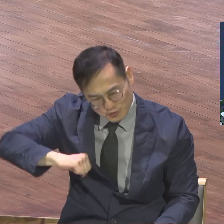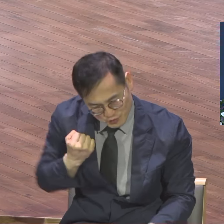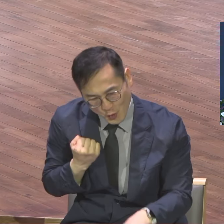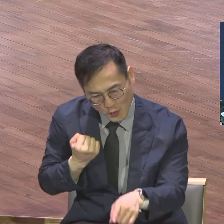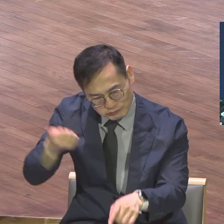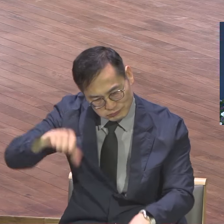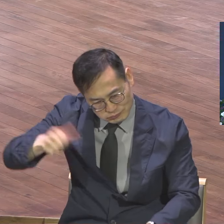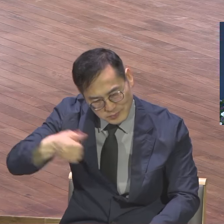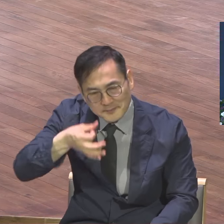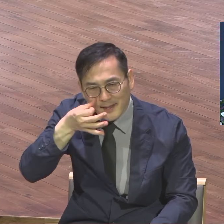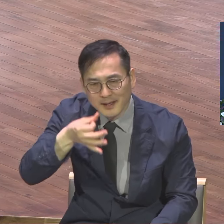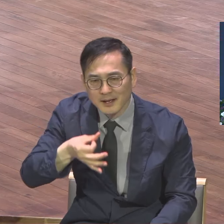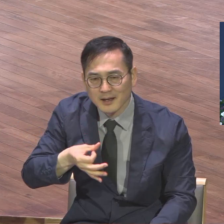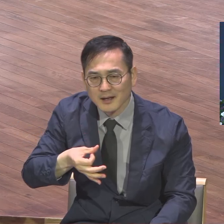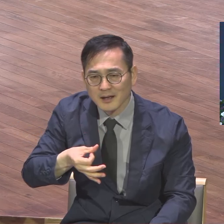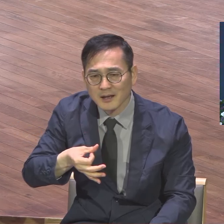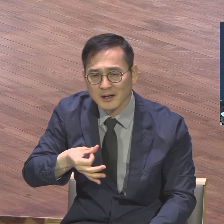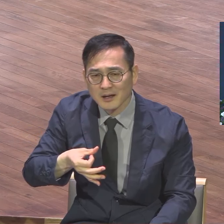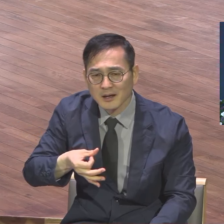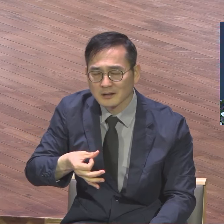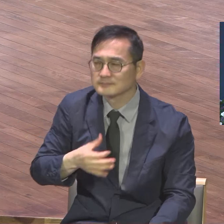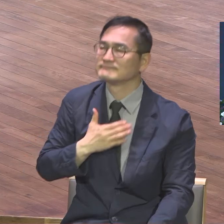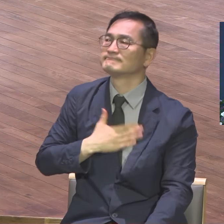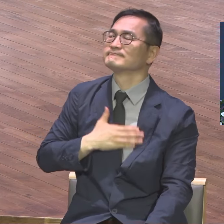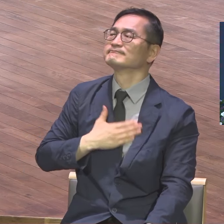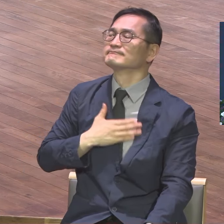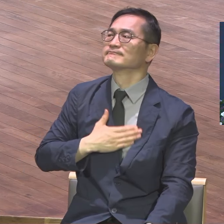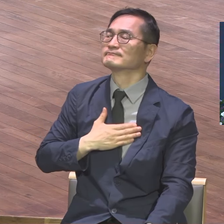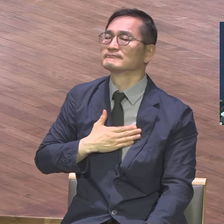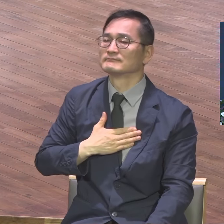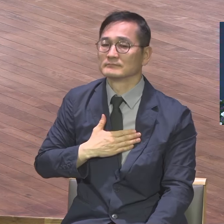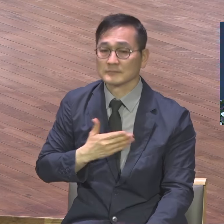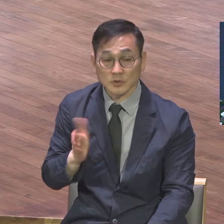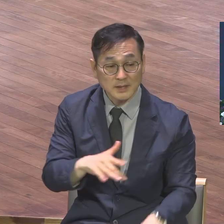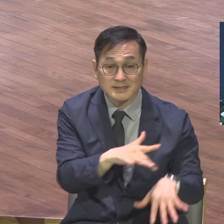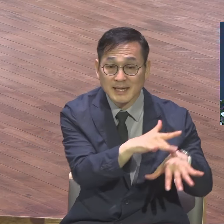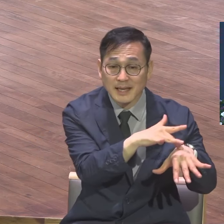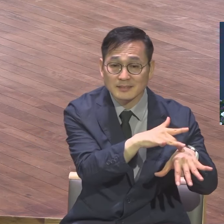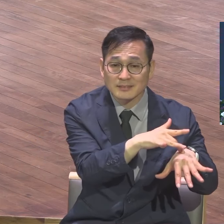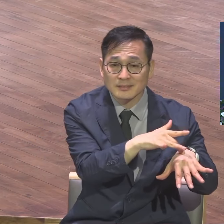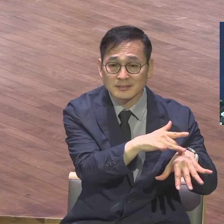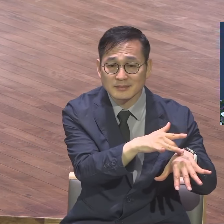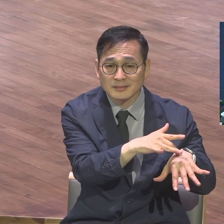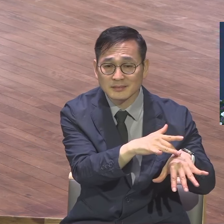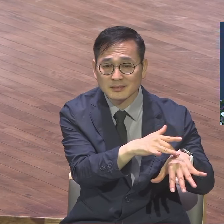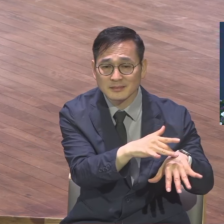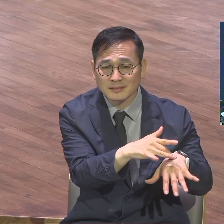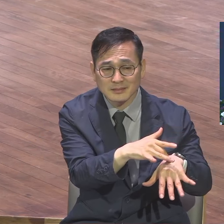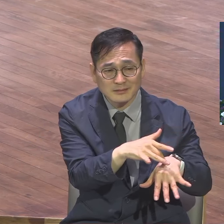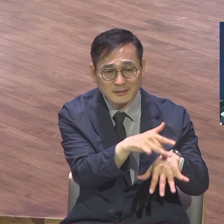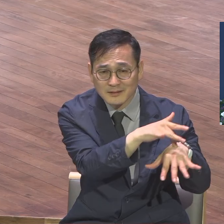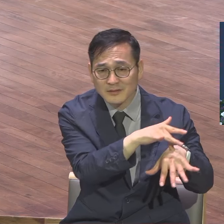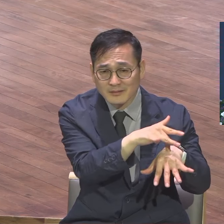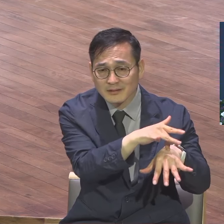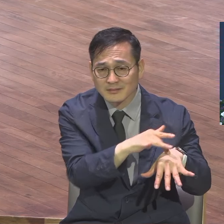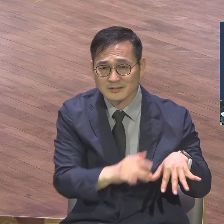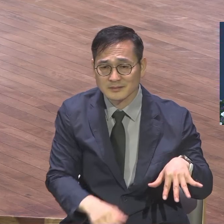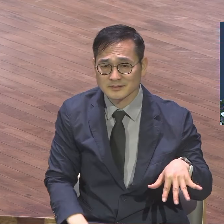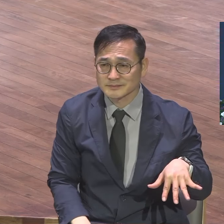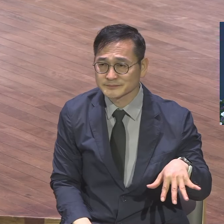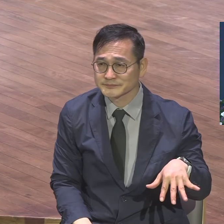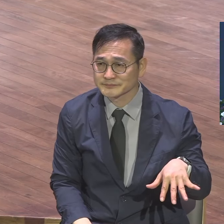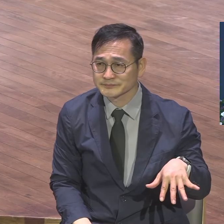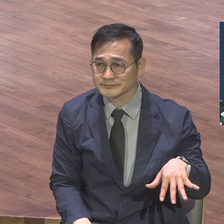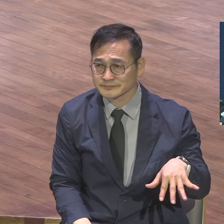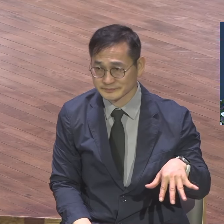하나님의 저주받은 사단이라는 존재가 있어요. 사단이라고도 마귀라고도 하고 절개들 귀신들이 있습니다. 요것들이